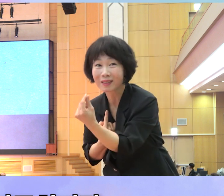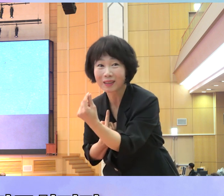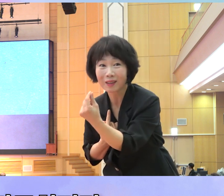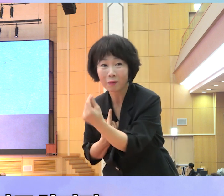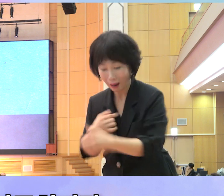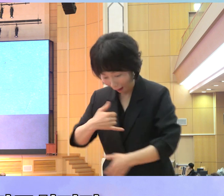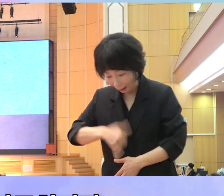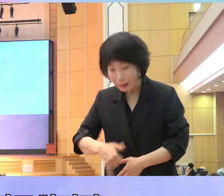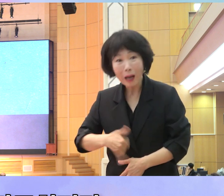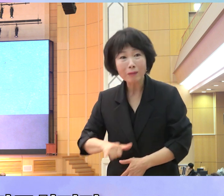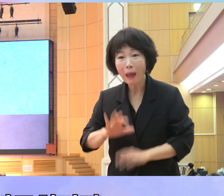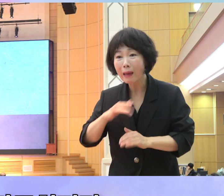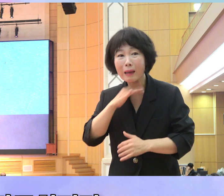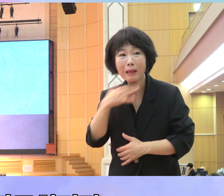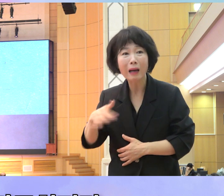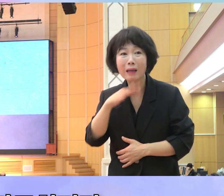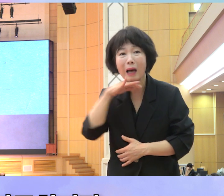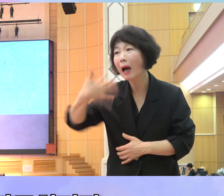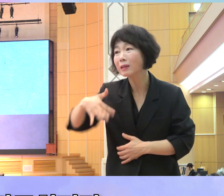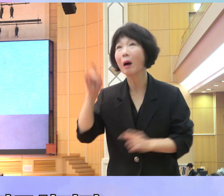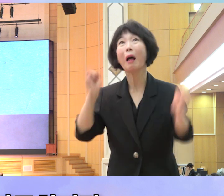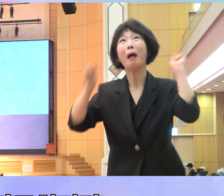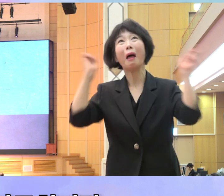순간 불쌍해 보이기 시작해.